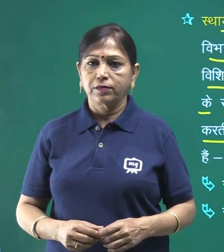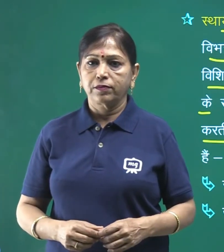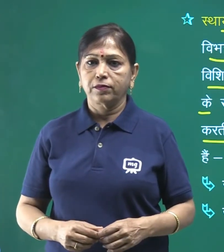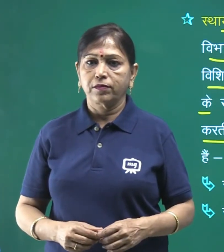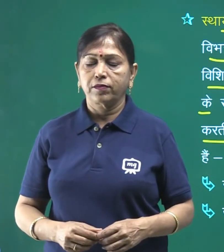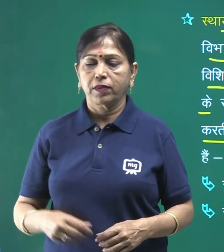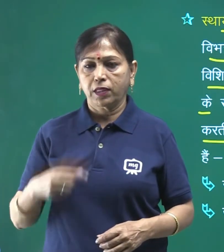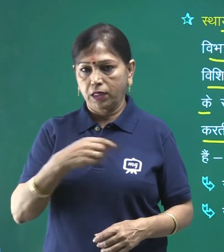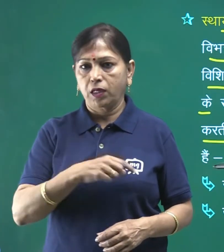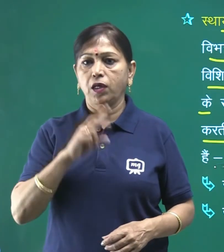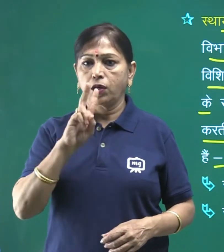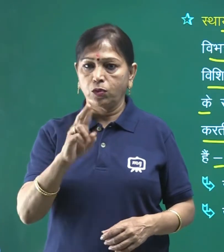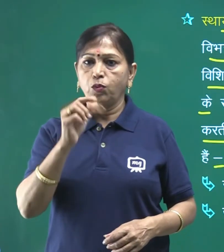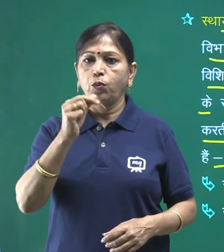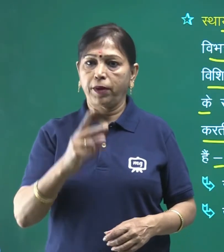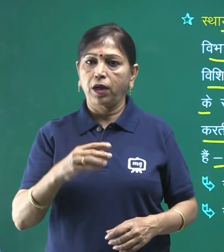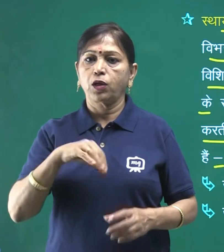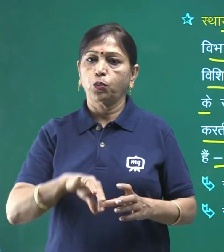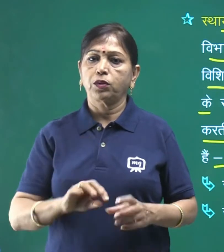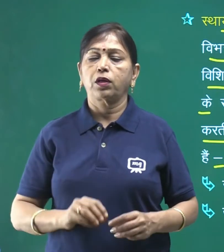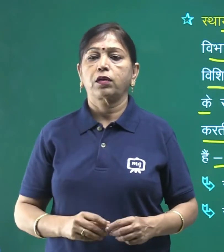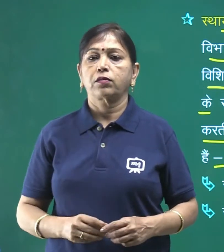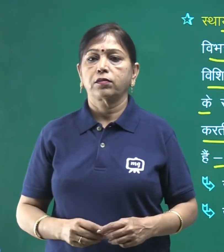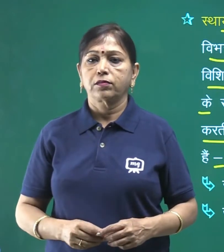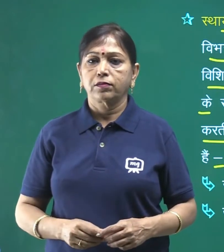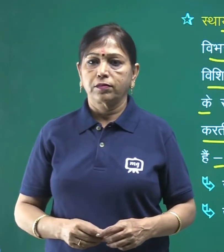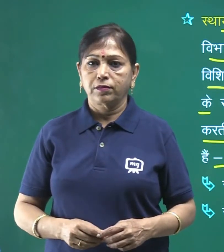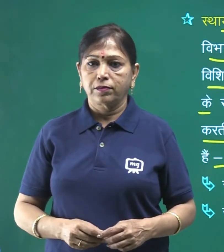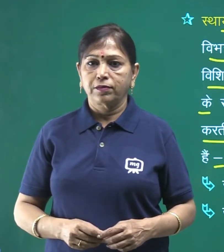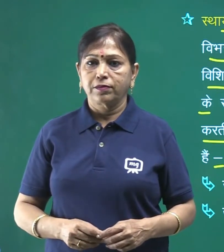ये दो प्रकार के होते हैं,